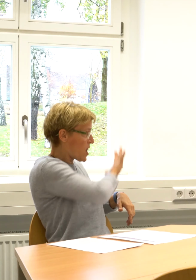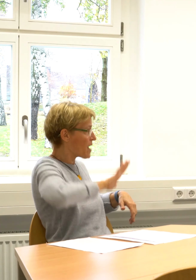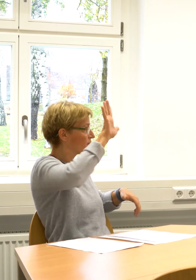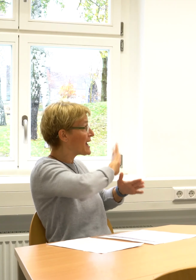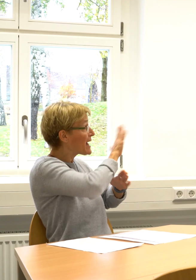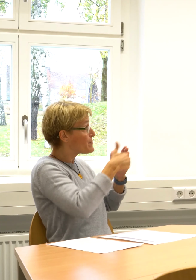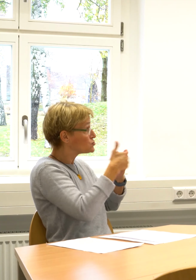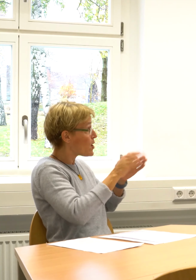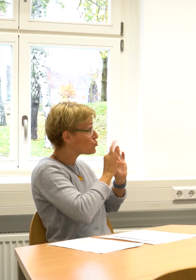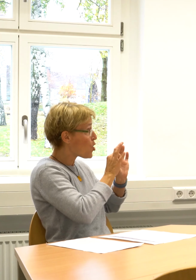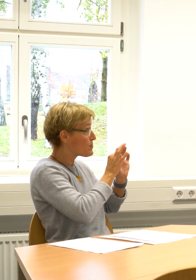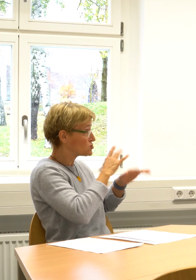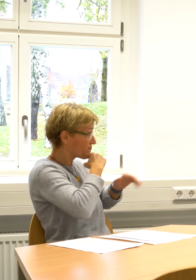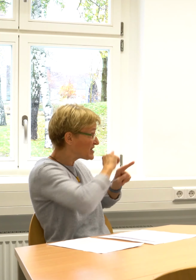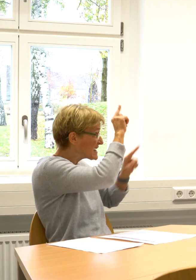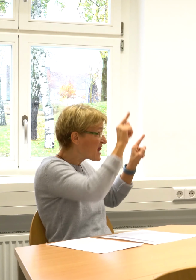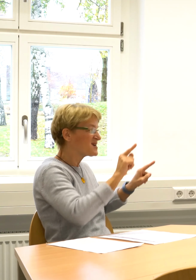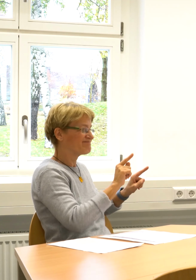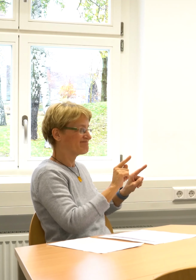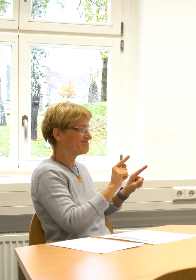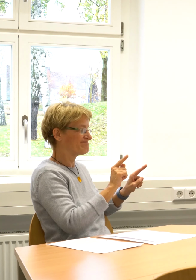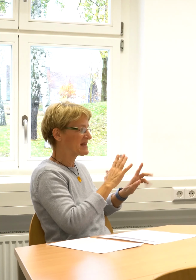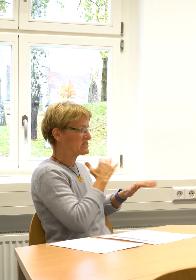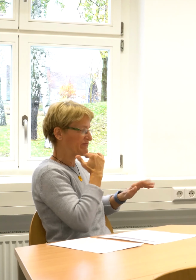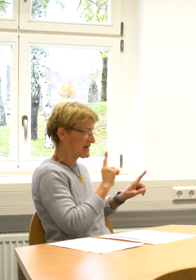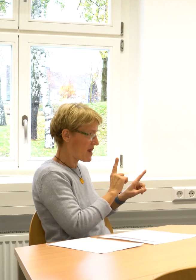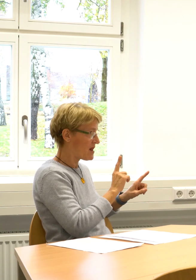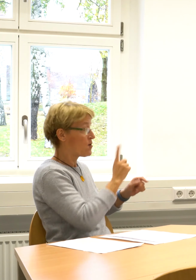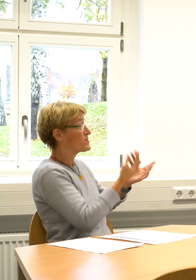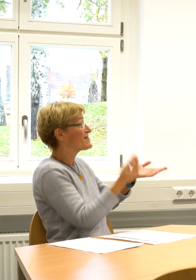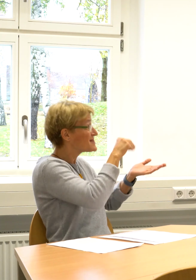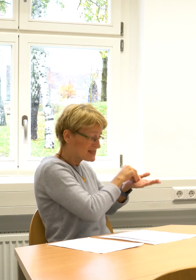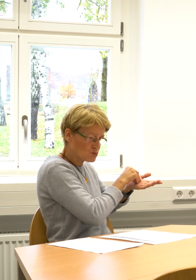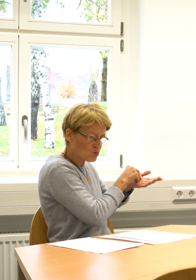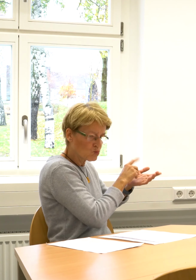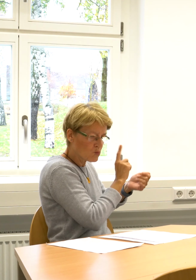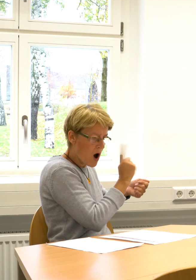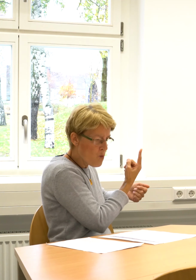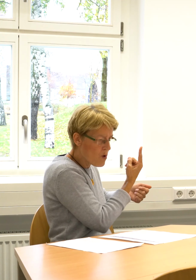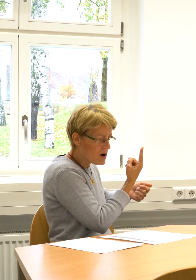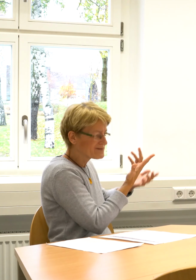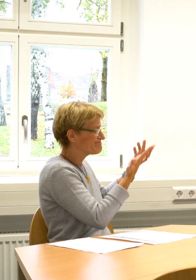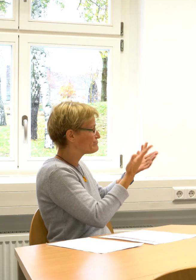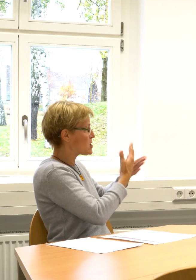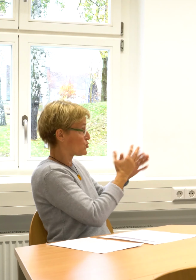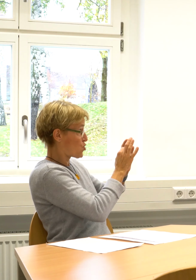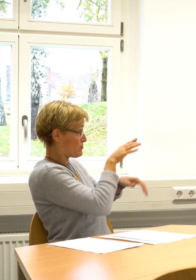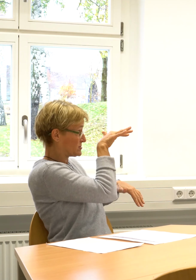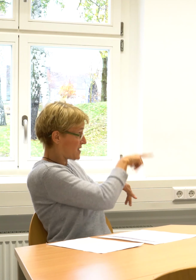Es gibt in Deutschland Gebärdensprachdolmetscher, aber leider noch nicht allzu viele. Hinzu kommt,